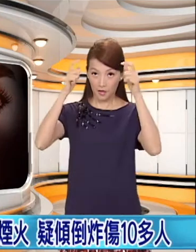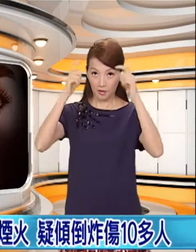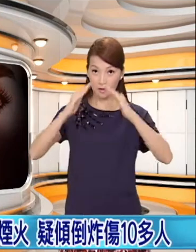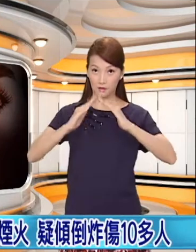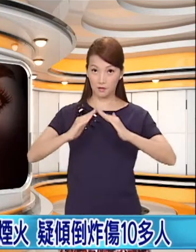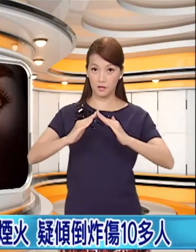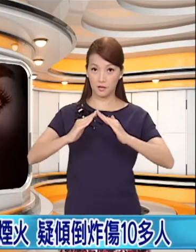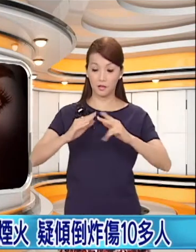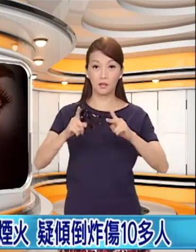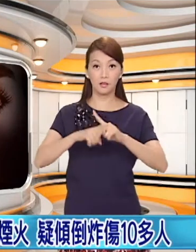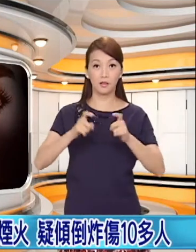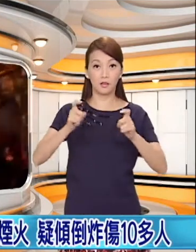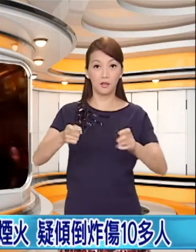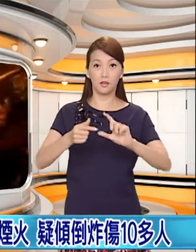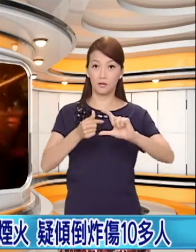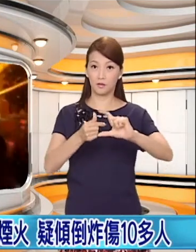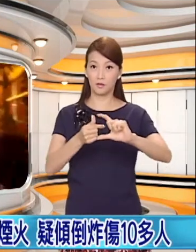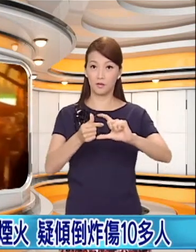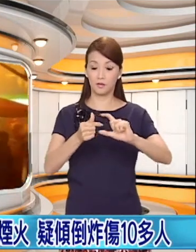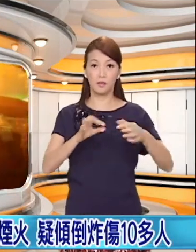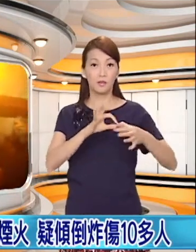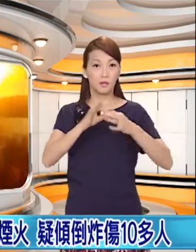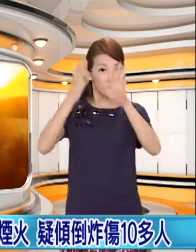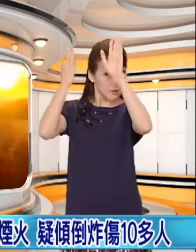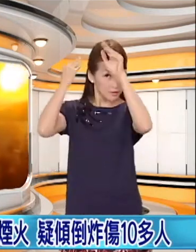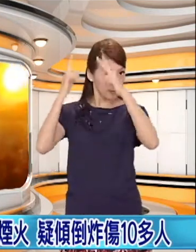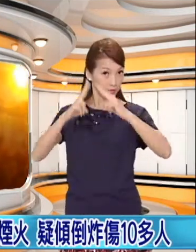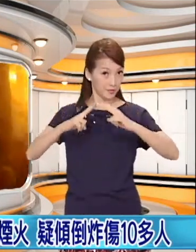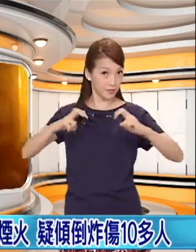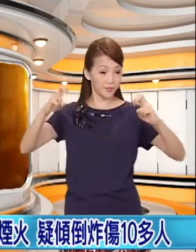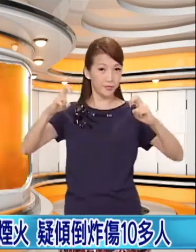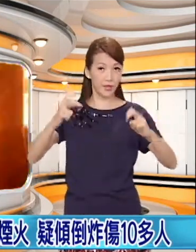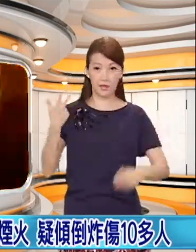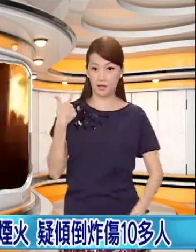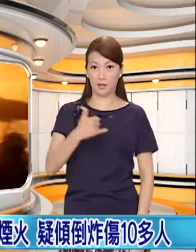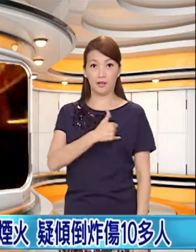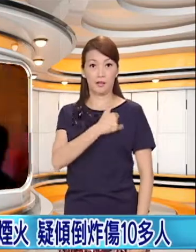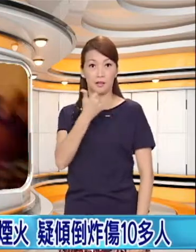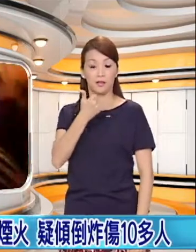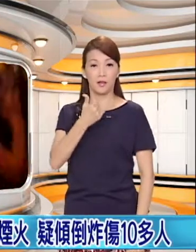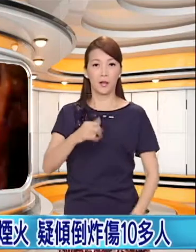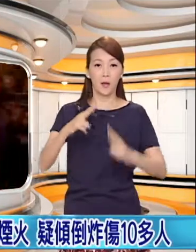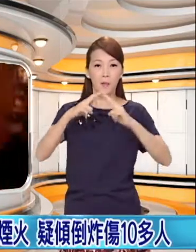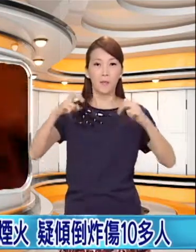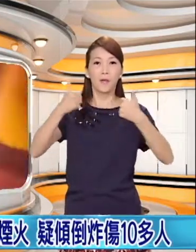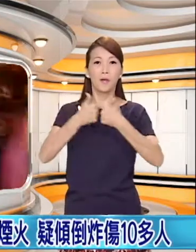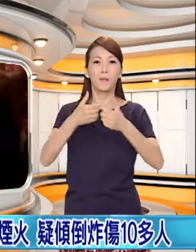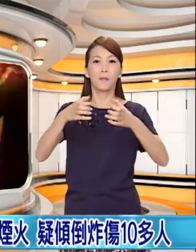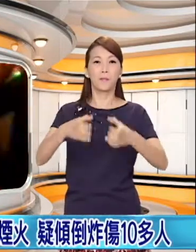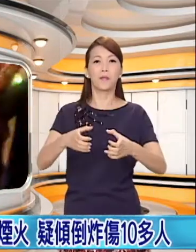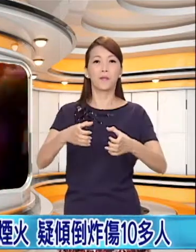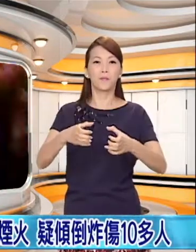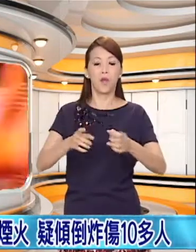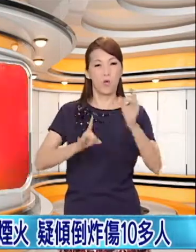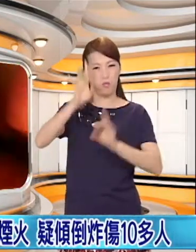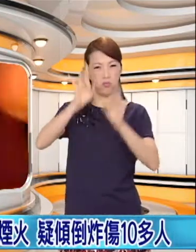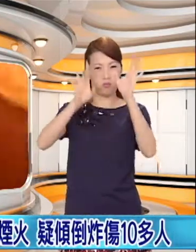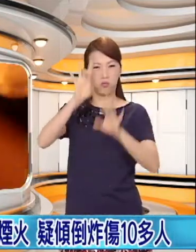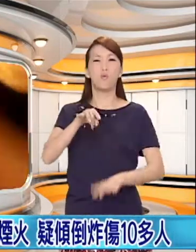高雄市小港区一间关帝庙上个周末举办庙会，过程当中有人释放高空烟